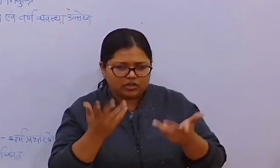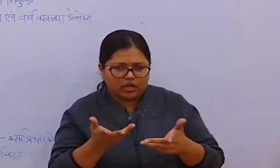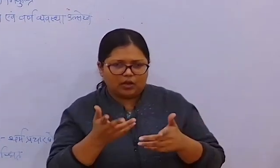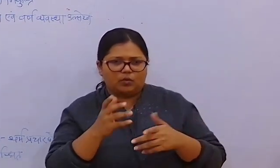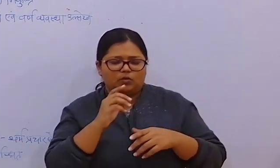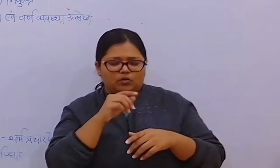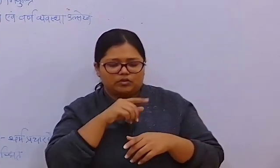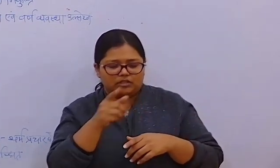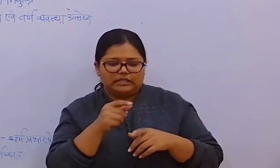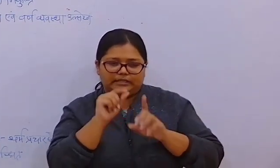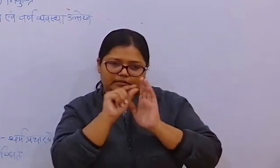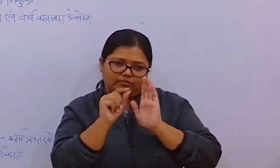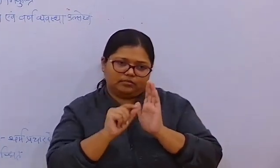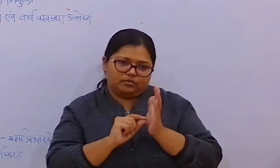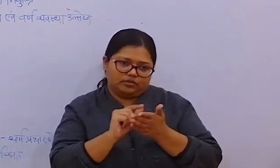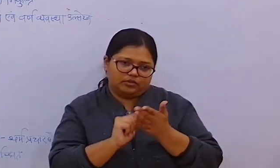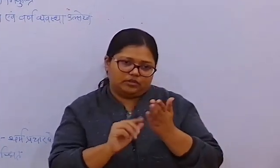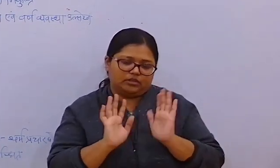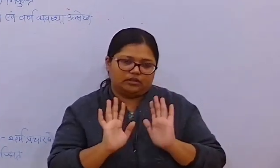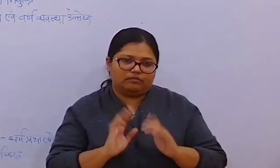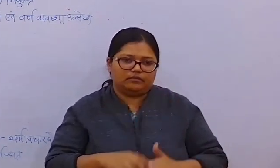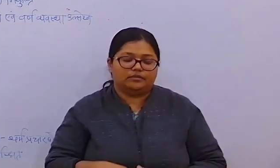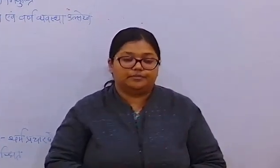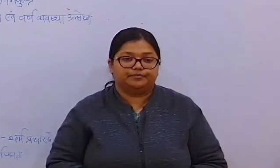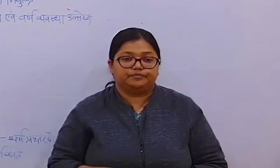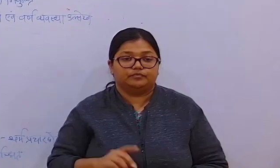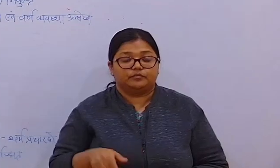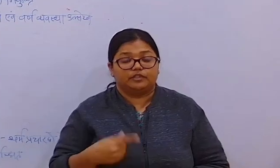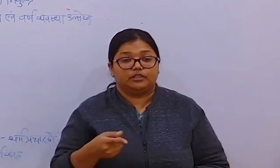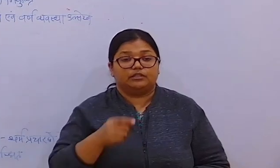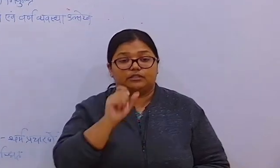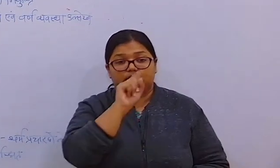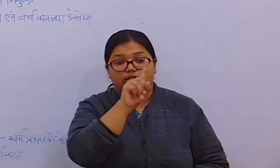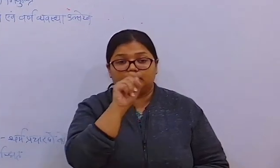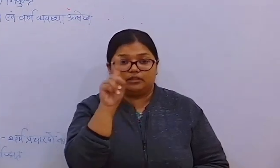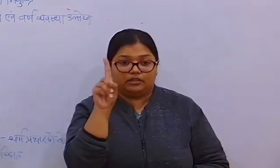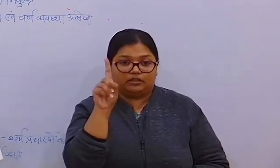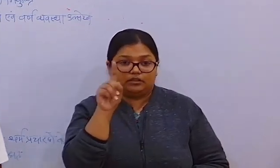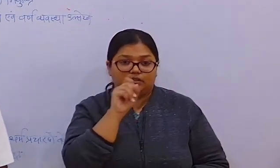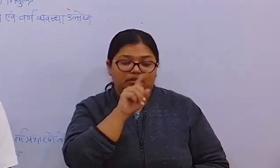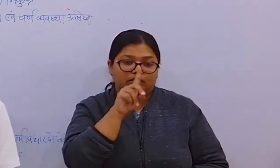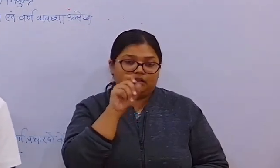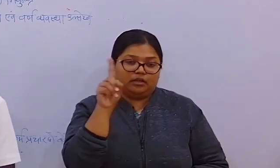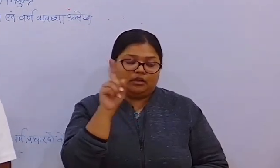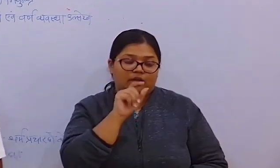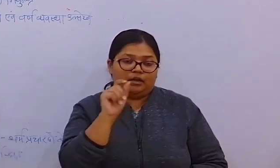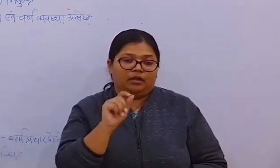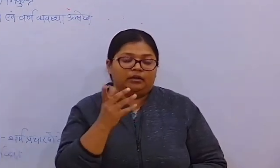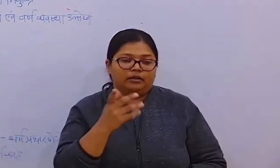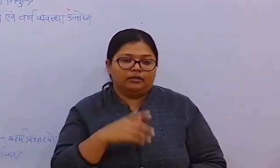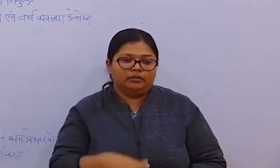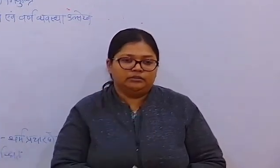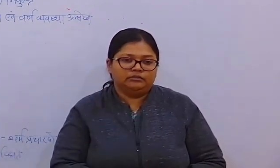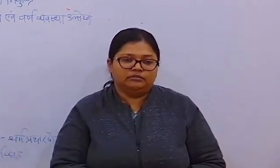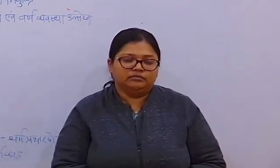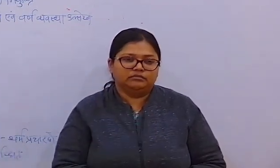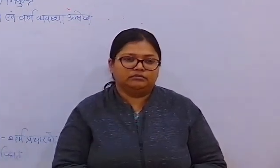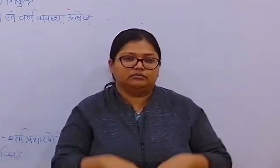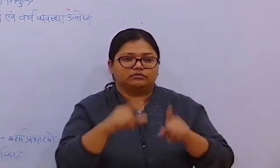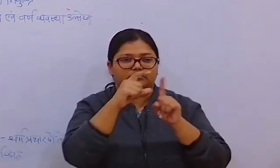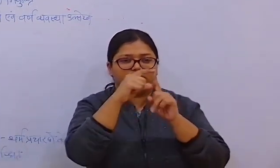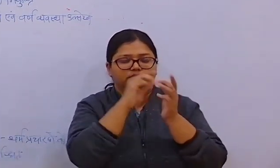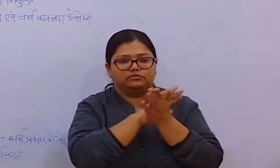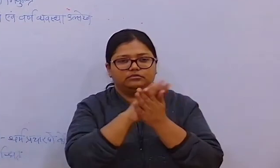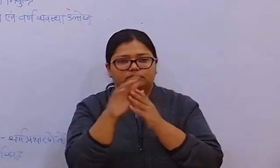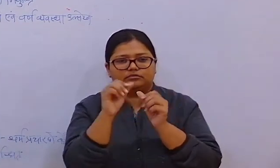11वें शिलालेख में जाते हैं तो हम पहले ही पढ़ चुके हैं कि अशोक ने 11वें शिलालेख में धम्म की विशेषताओं को बताया